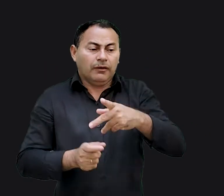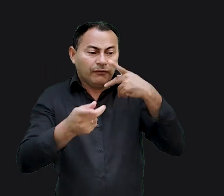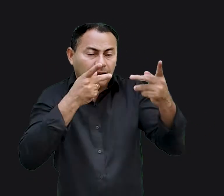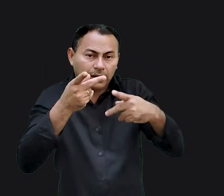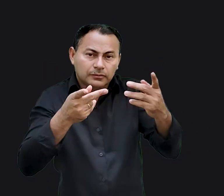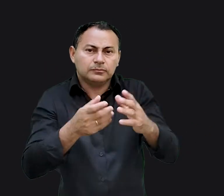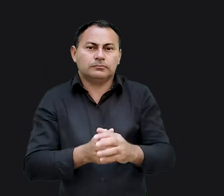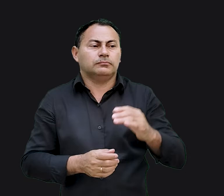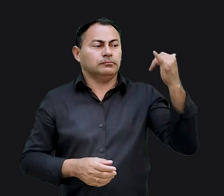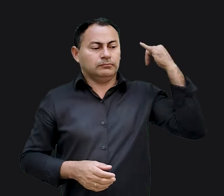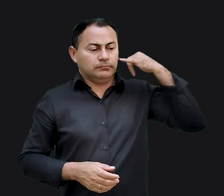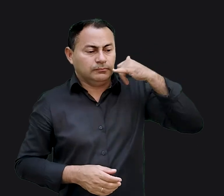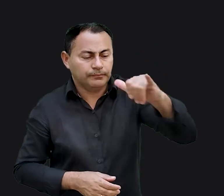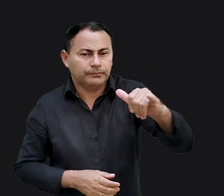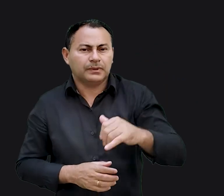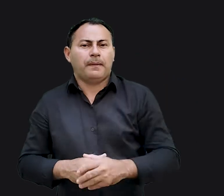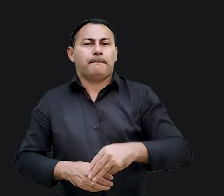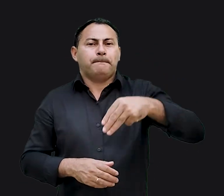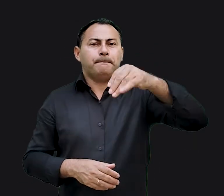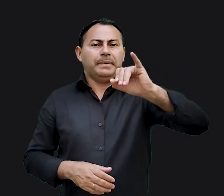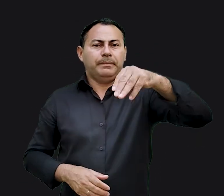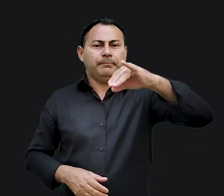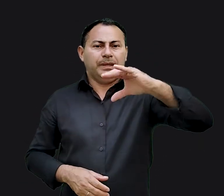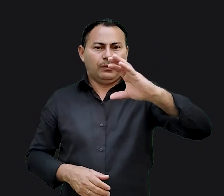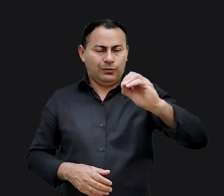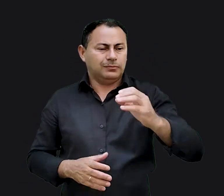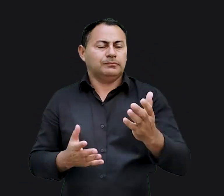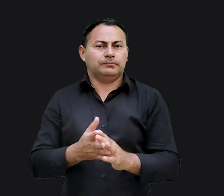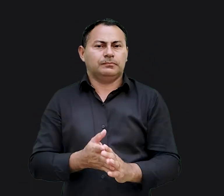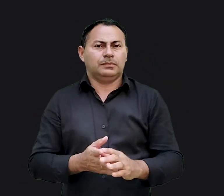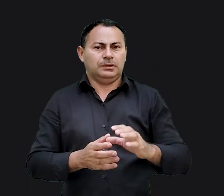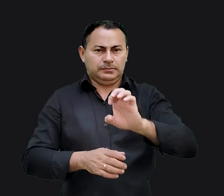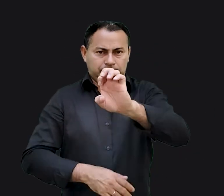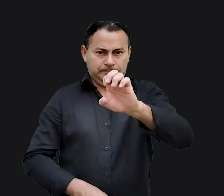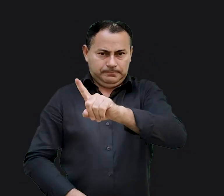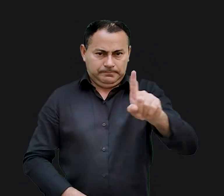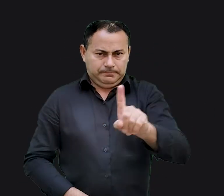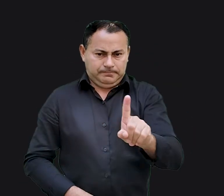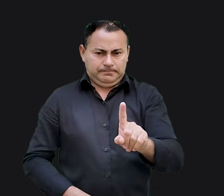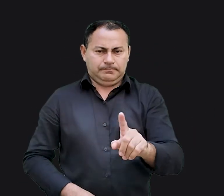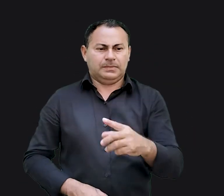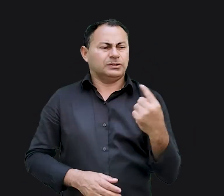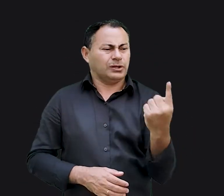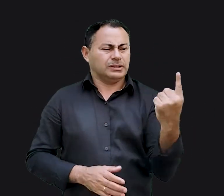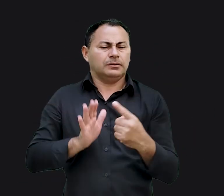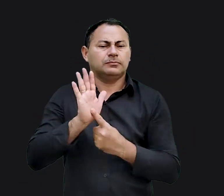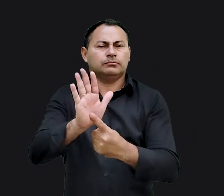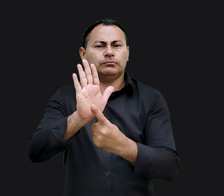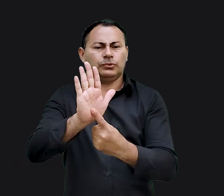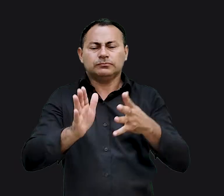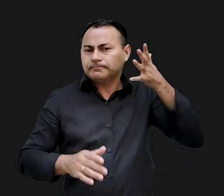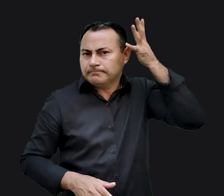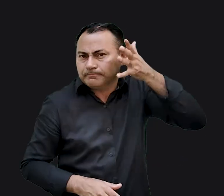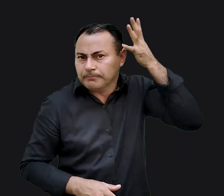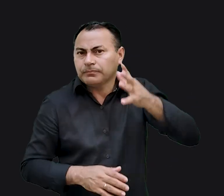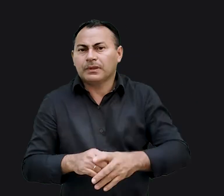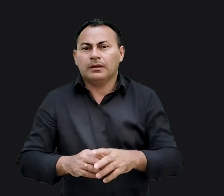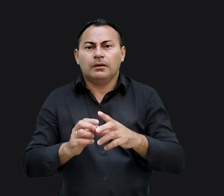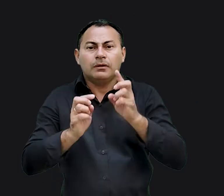ser chamado de o profeta mímico. Ezequiel representou sozinho muitos dos seus sermões.